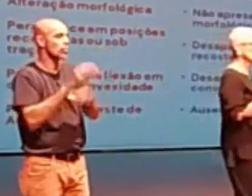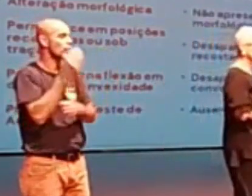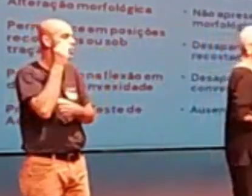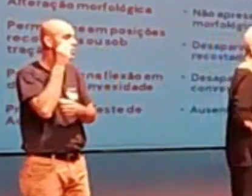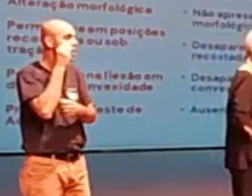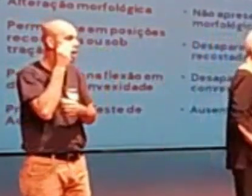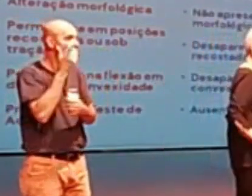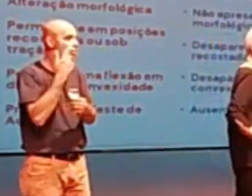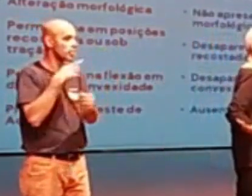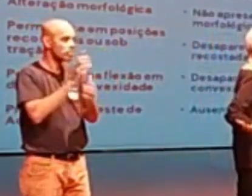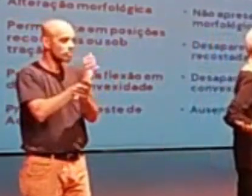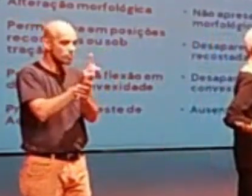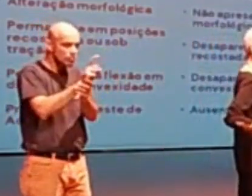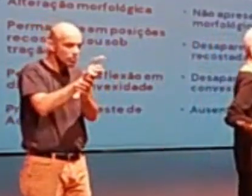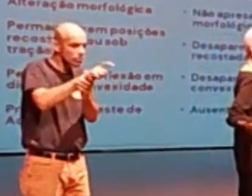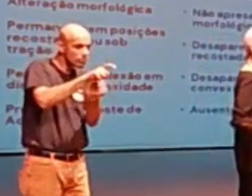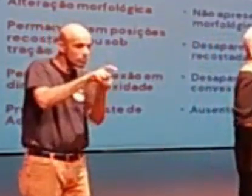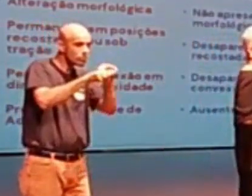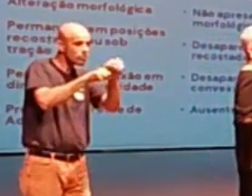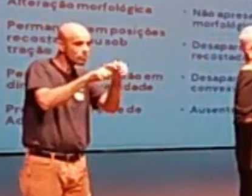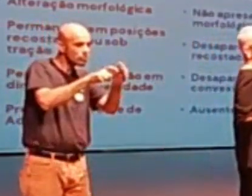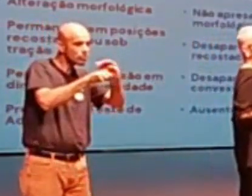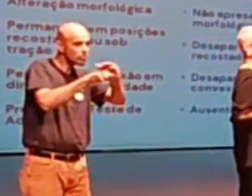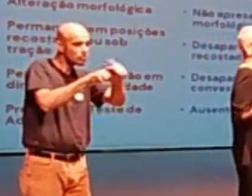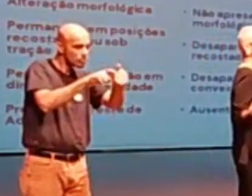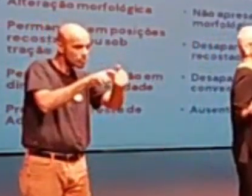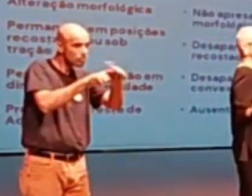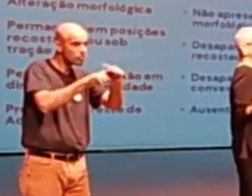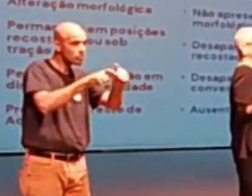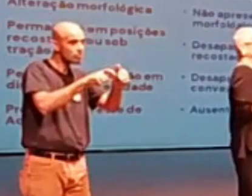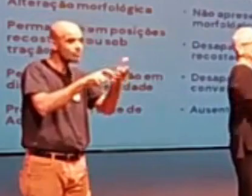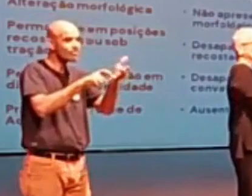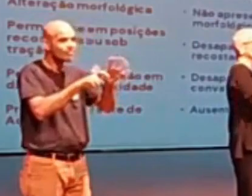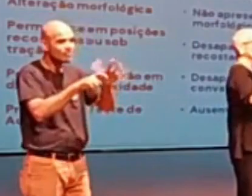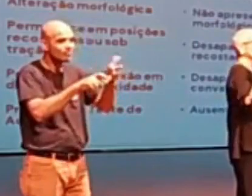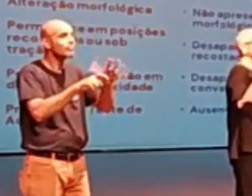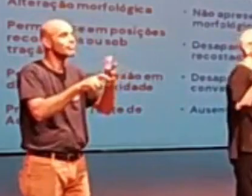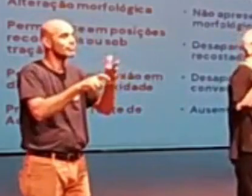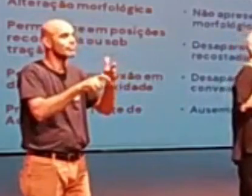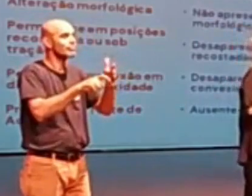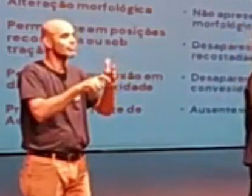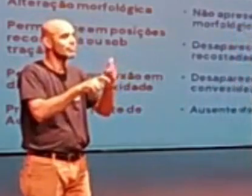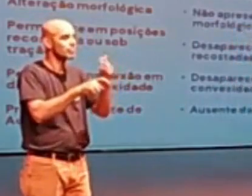Adams, mesmo que a pessoa possa estar até com o tronco muito,